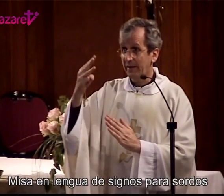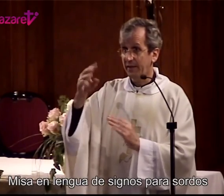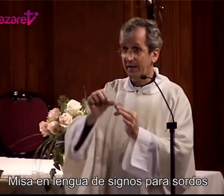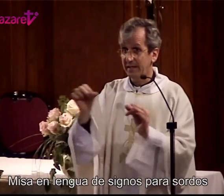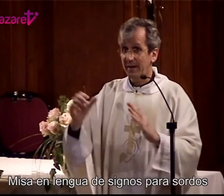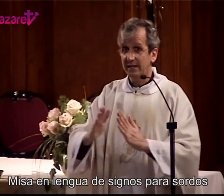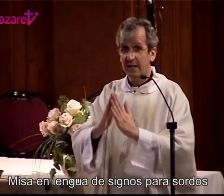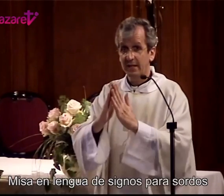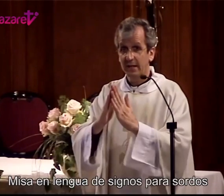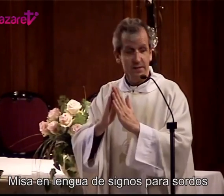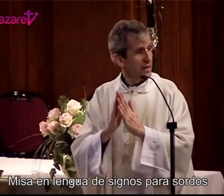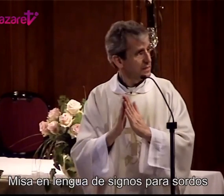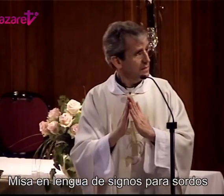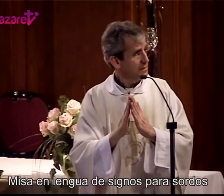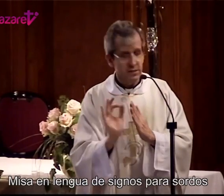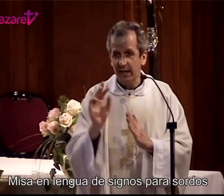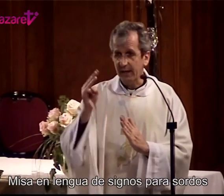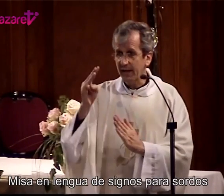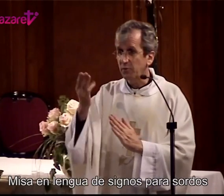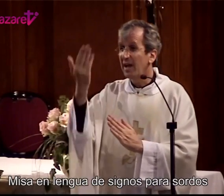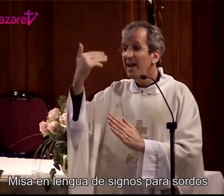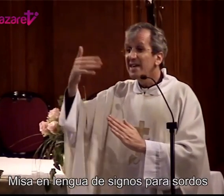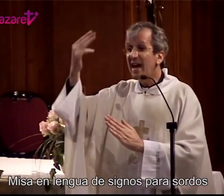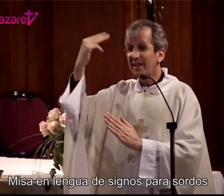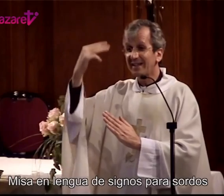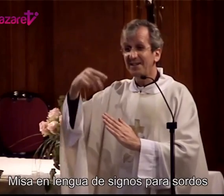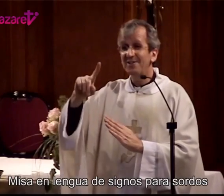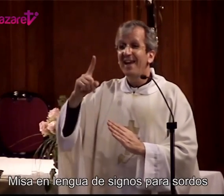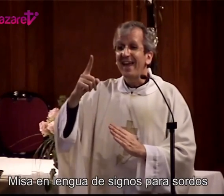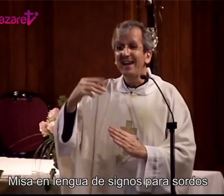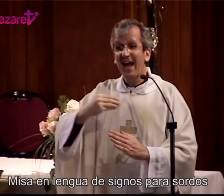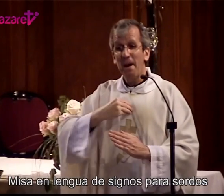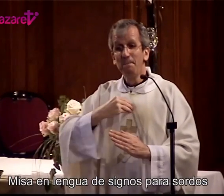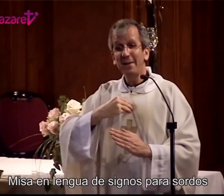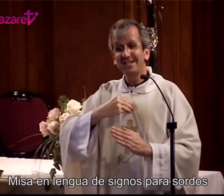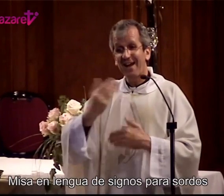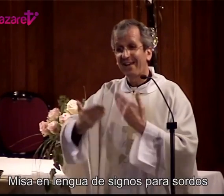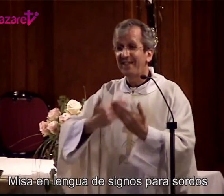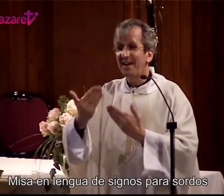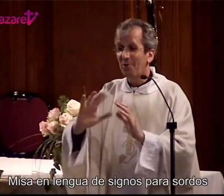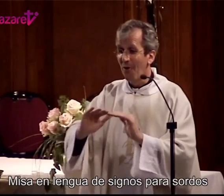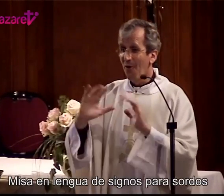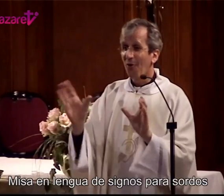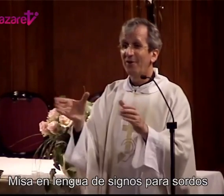tercera Semana Santa, ¿que sí? Sí, la tercera. Pues ya hace 3 años, en la misa que celebró con